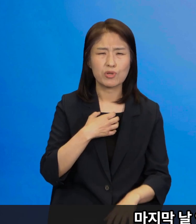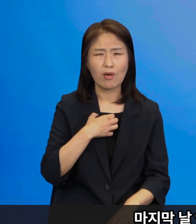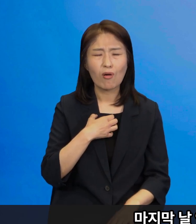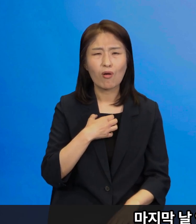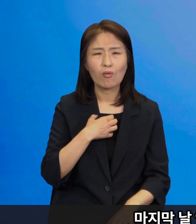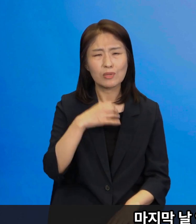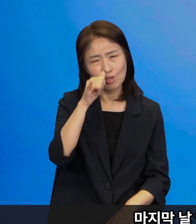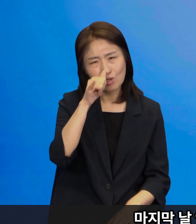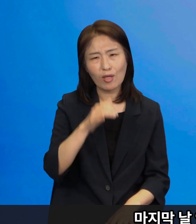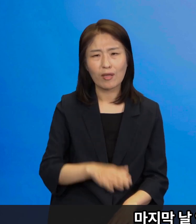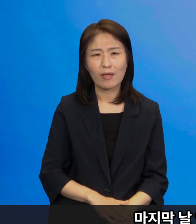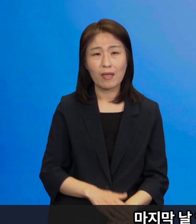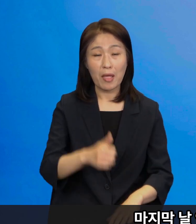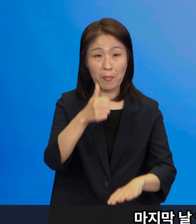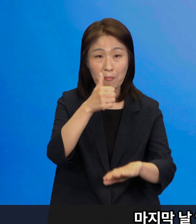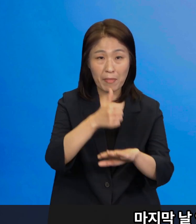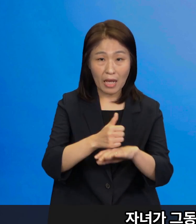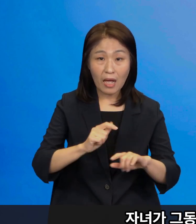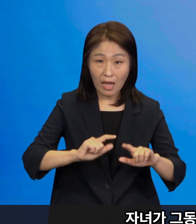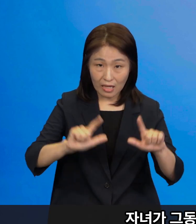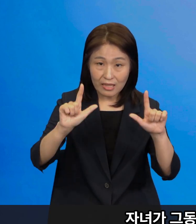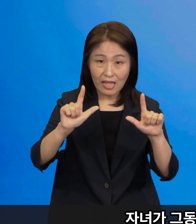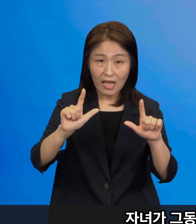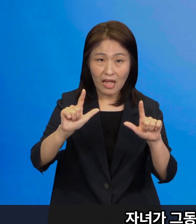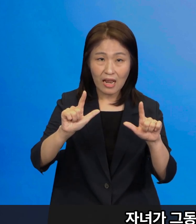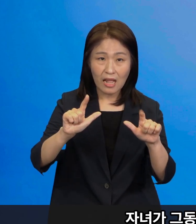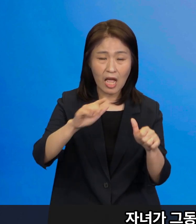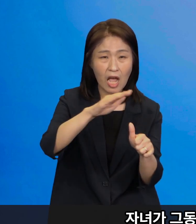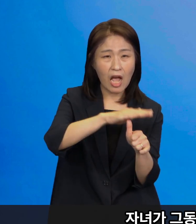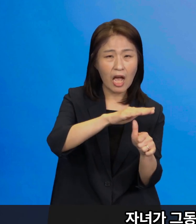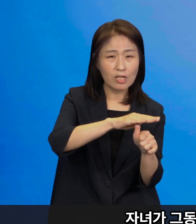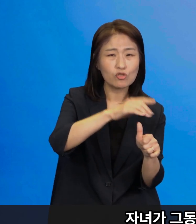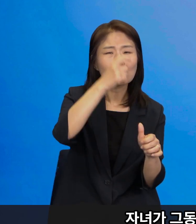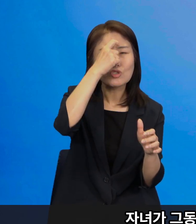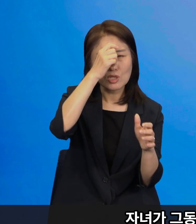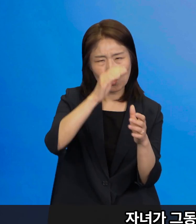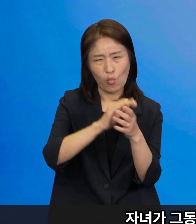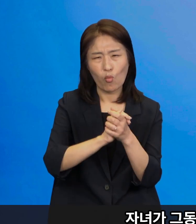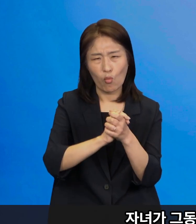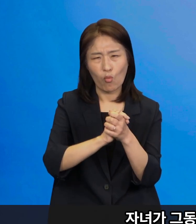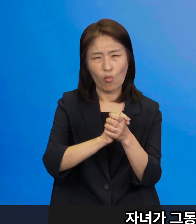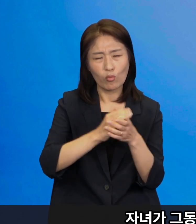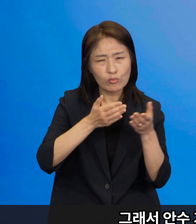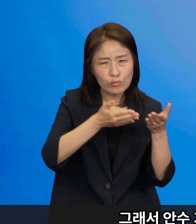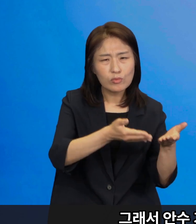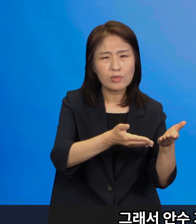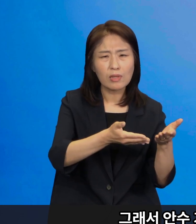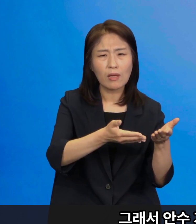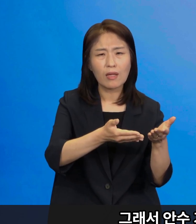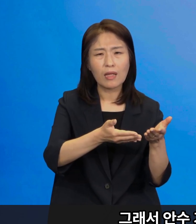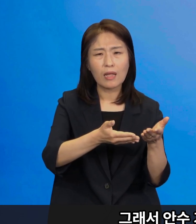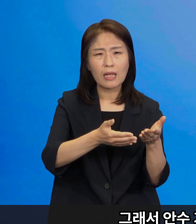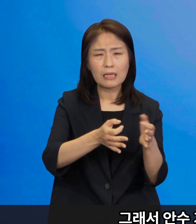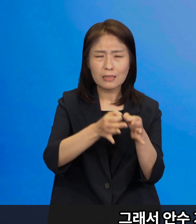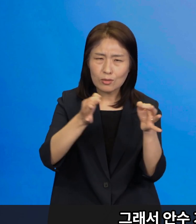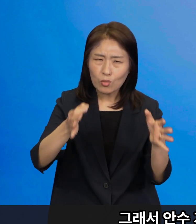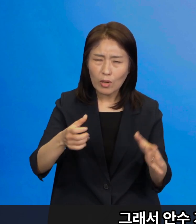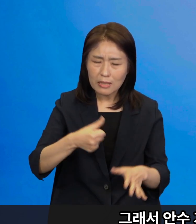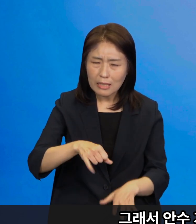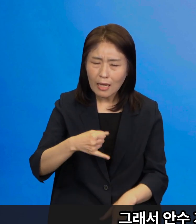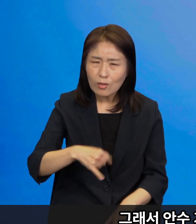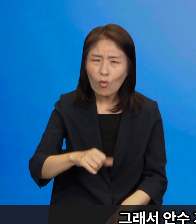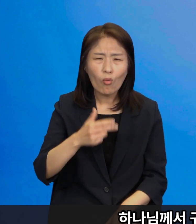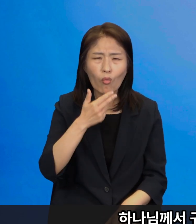마지막 날 안수기도를 해드리는데 자녀가 그동안 없었다고 하는 거예요. 해서 안수 기도로